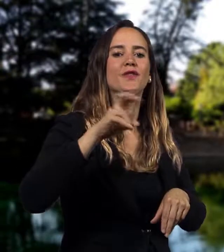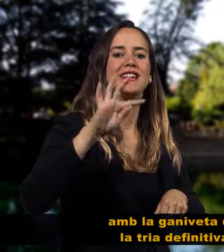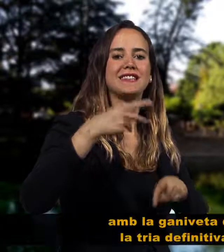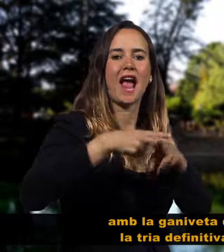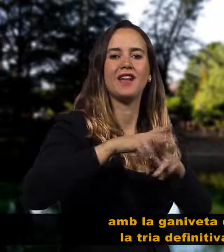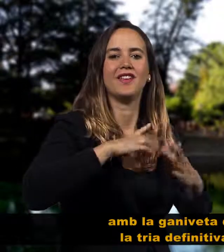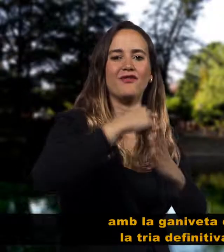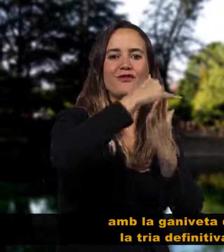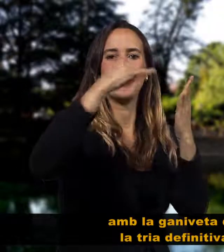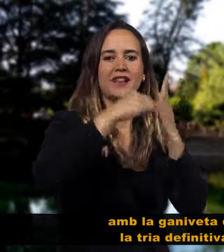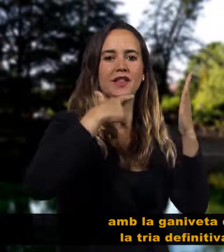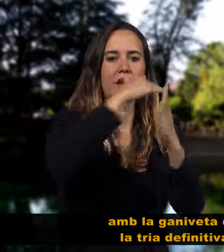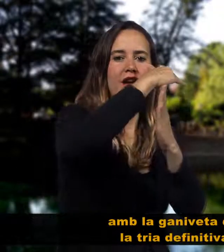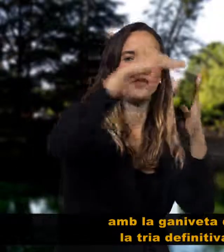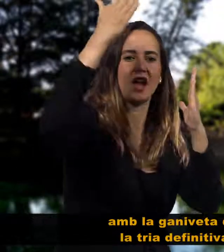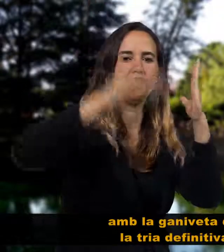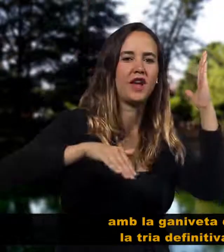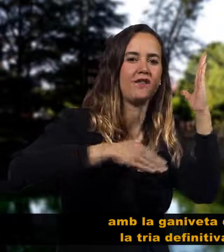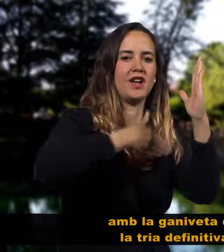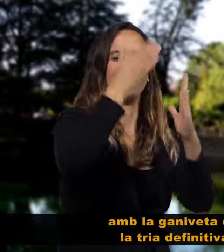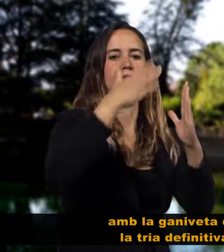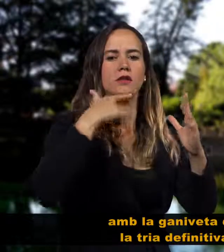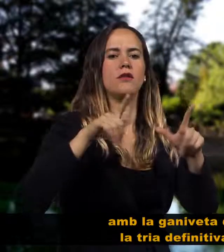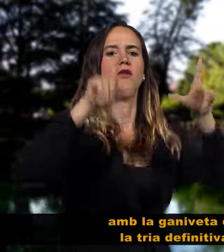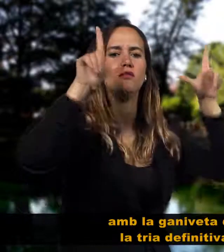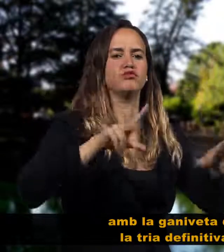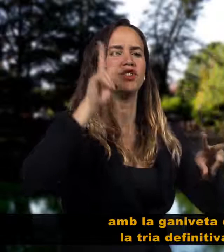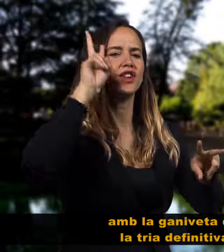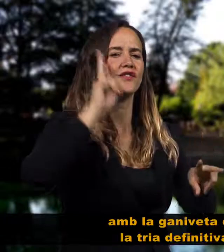fretar i passar la tria definitiva al comptador.